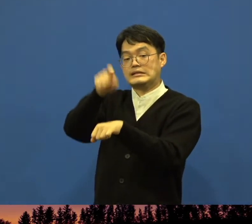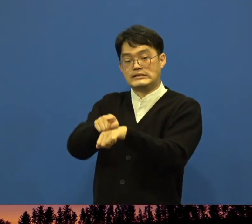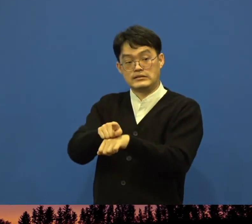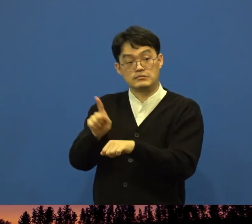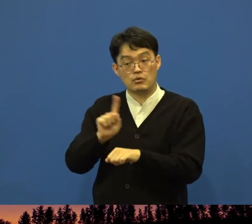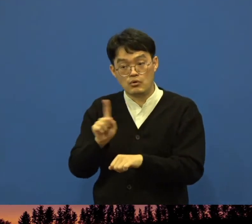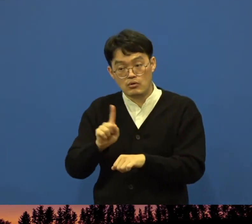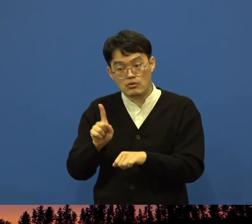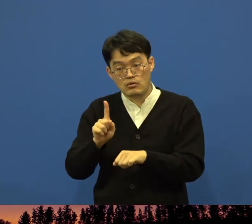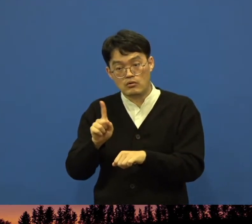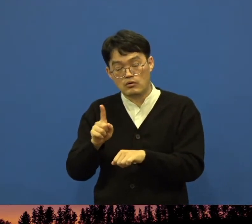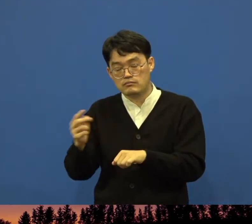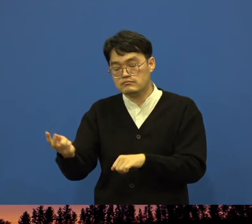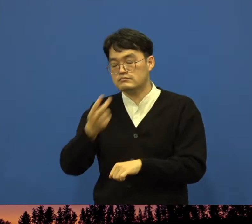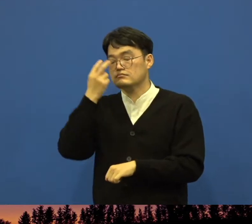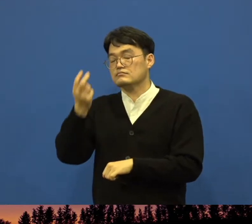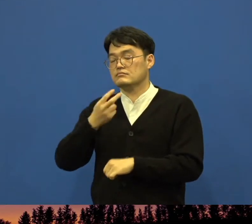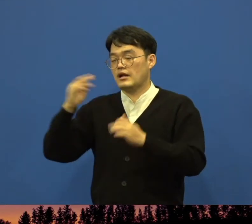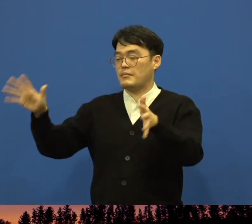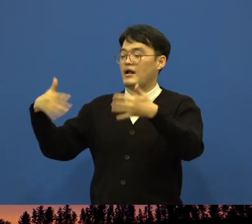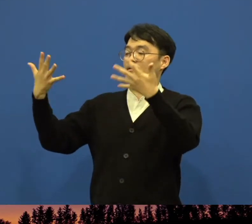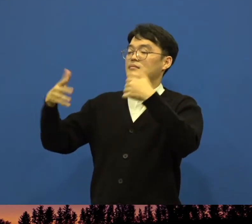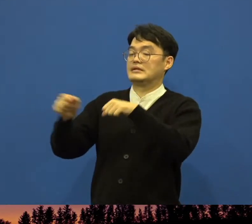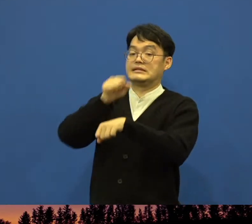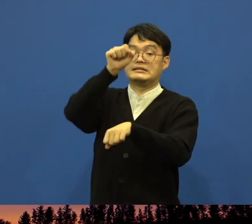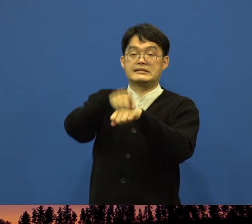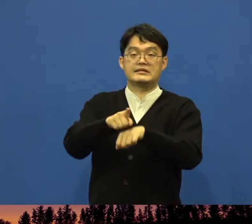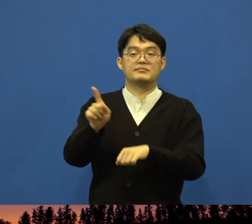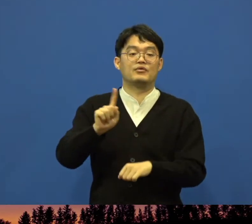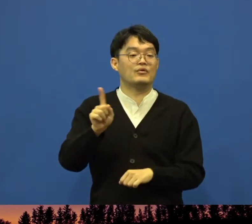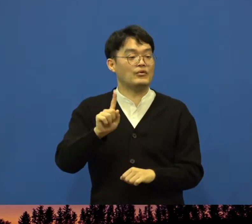뭐죠? 우리 답하기로 합시다.